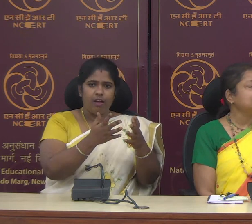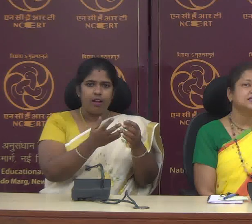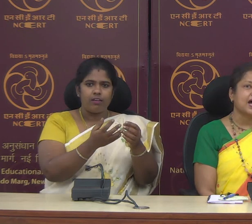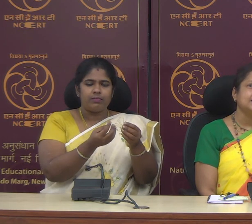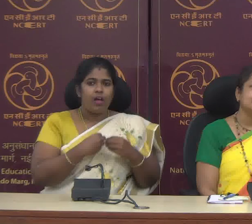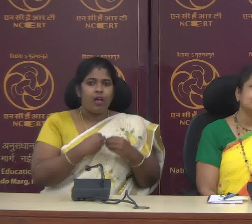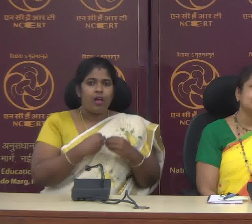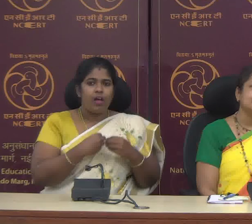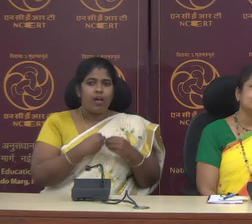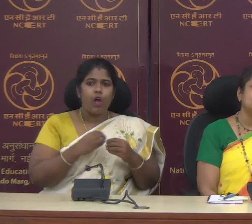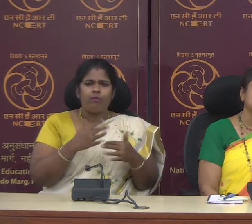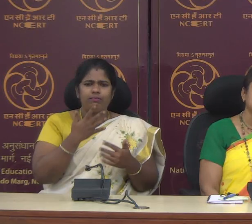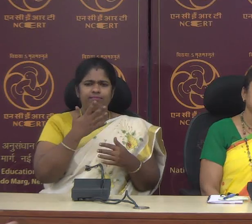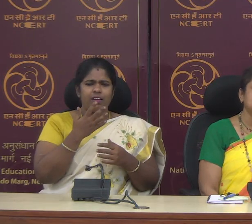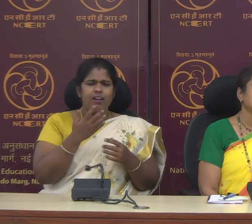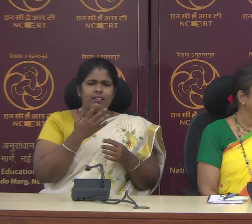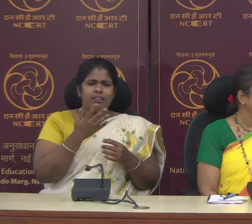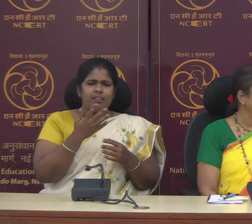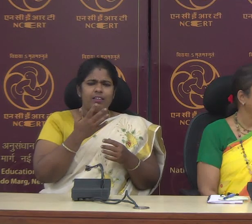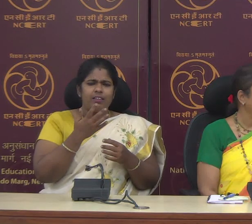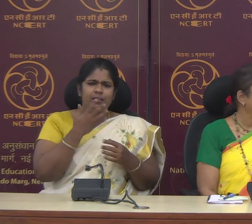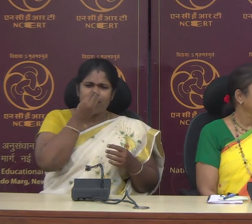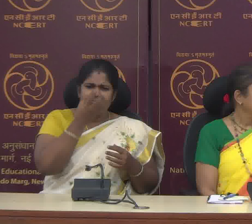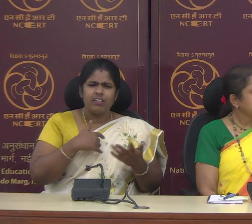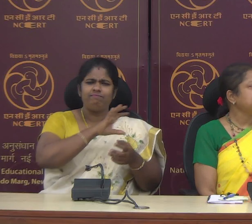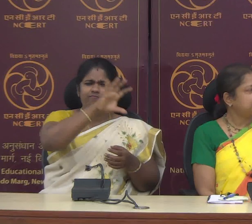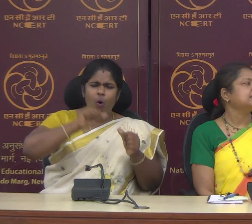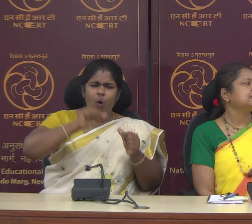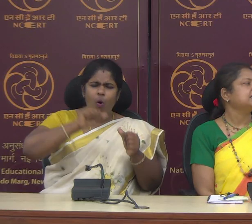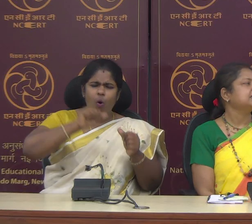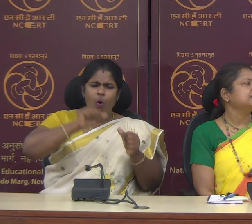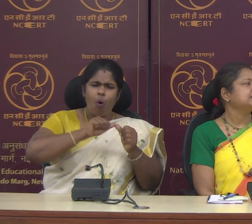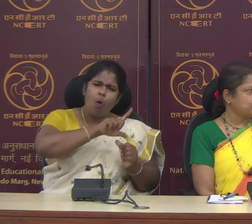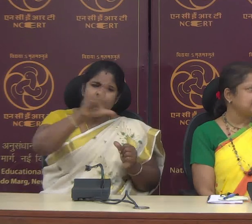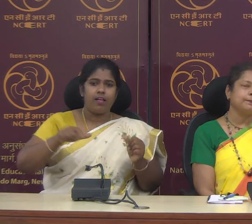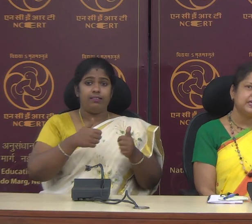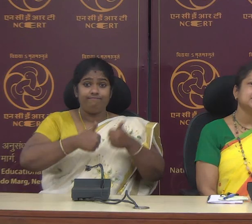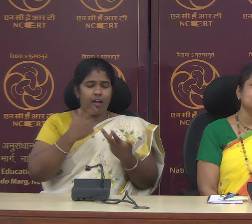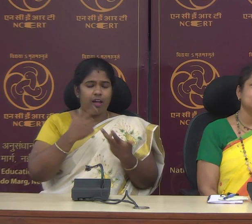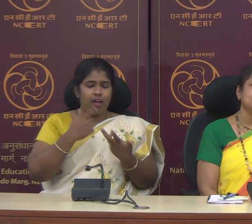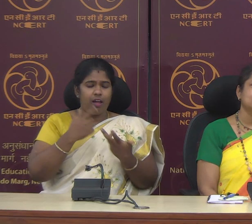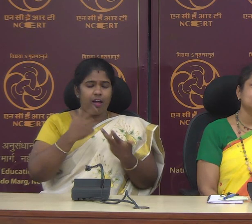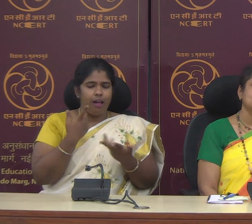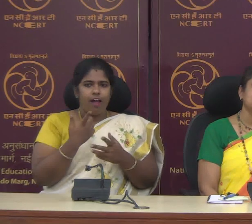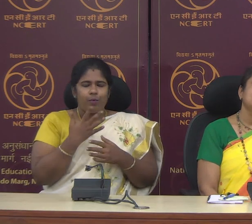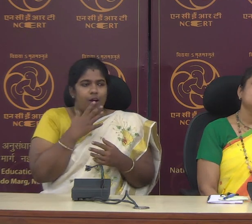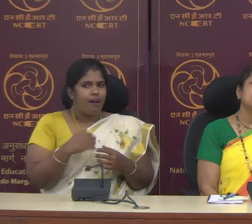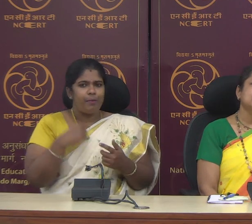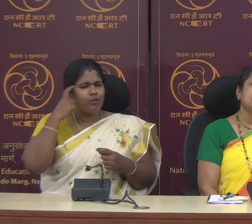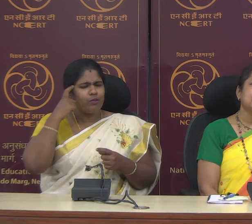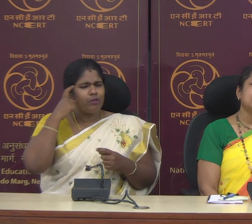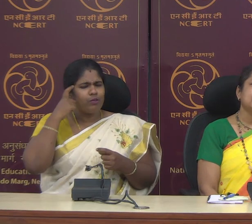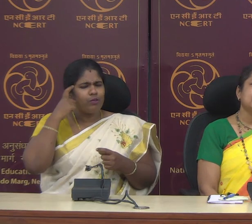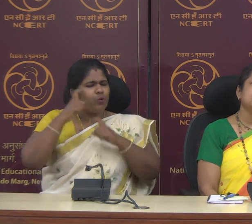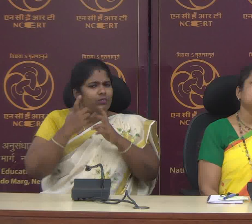हो अगर सारे राज्यों के परीक्षा बोर्ड इस पर सीरियसली सोच लें, गंभीरता से सोच लें, तो